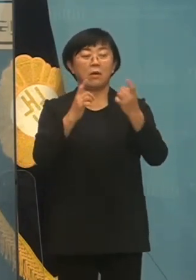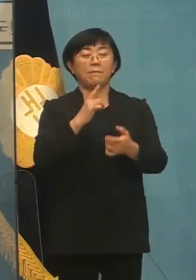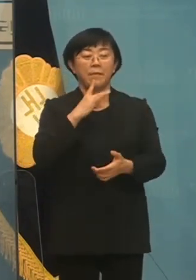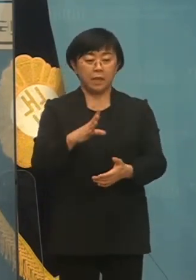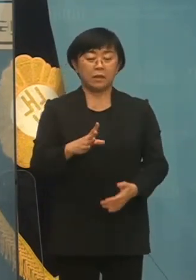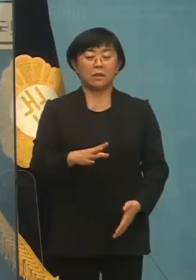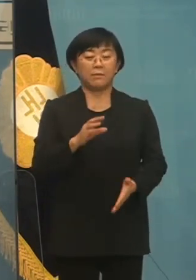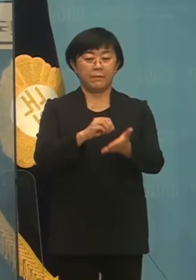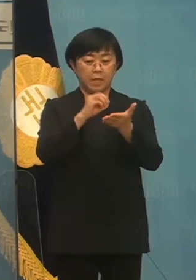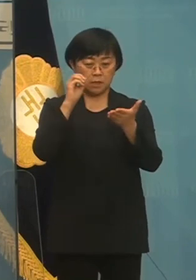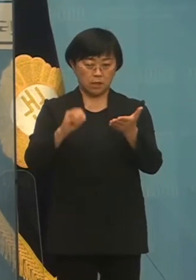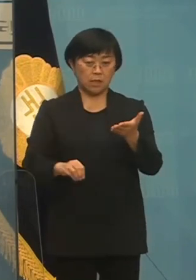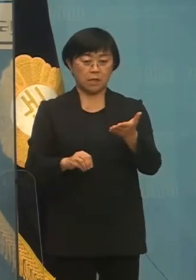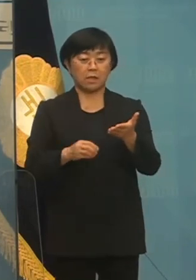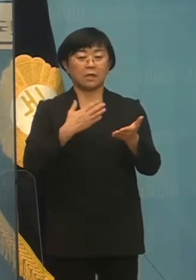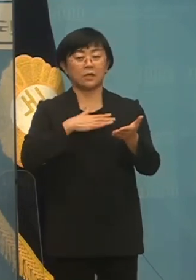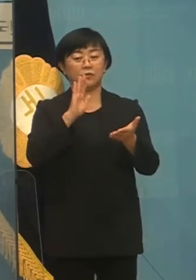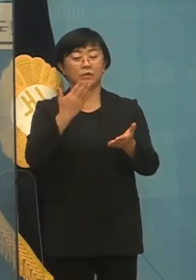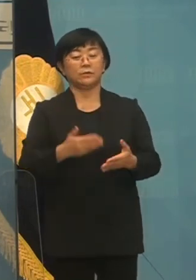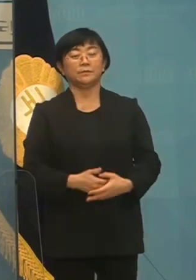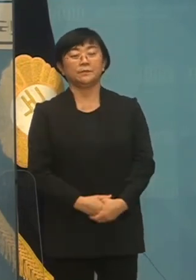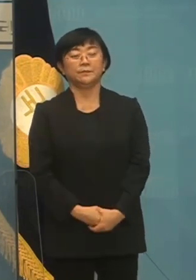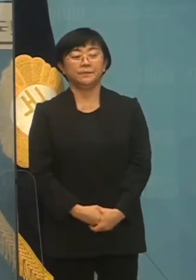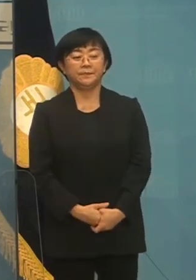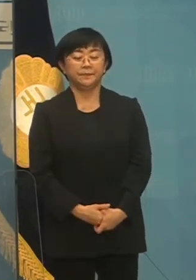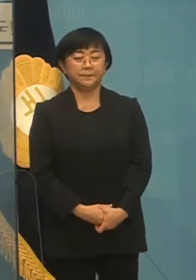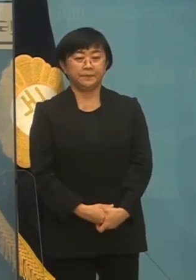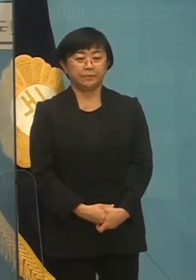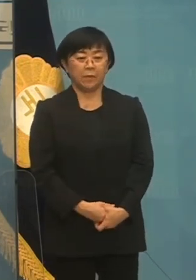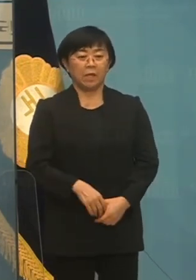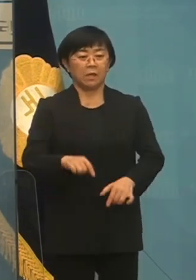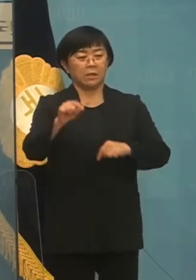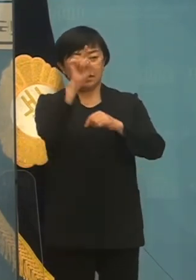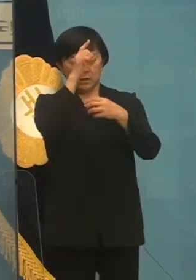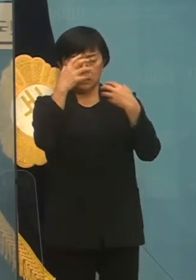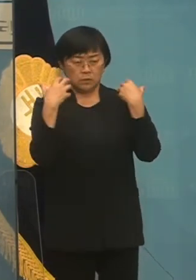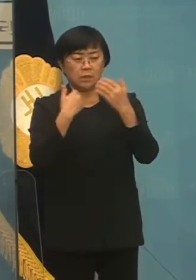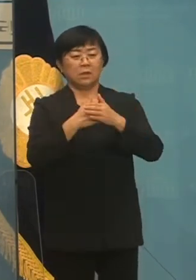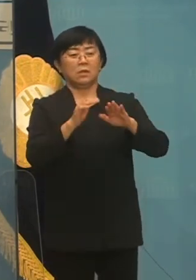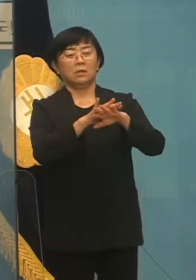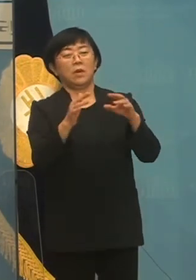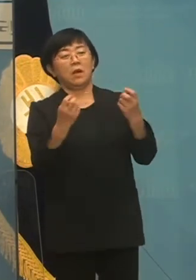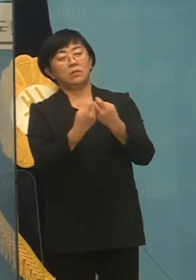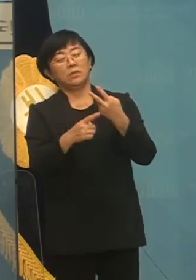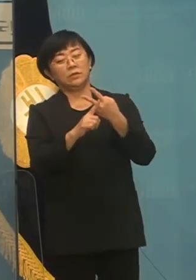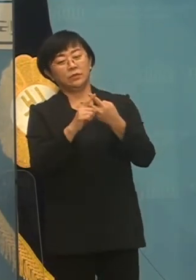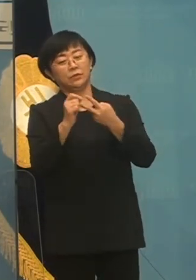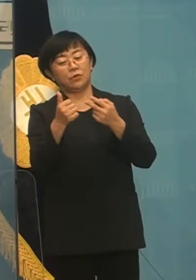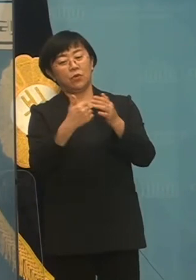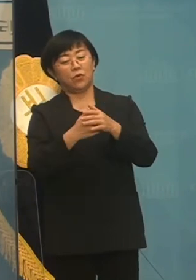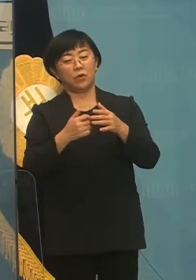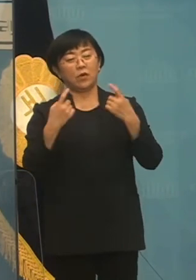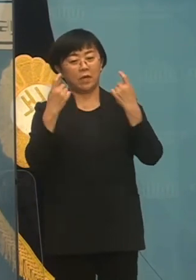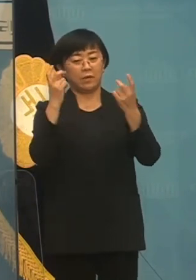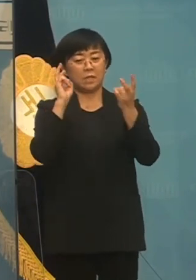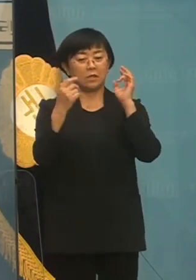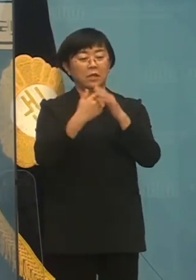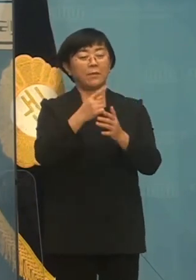여행업만 제외되었다는 사실을 알게 되었습니다. 이러한 정부의 대처는 중소여행사를 2번 죽이는